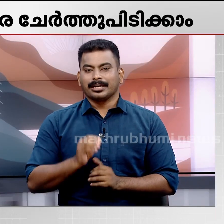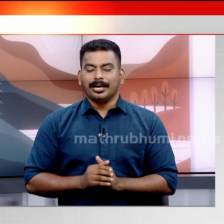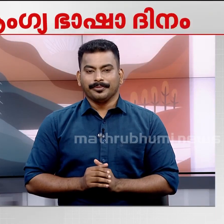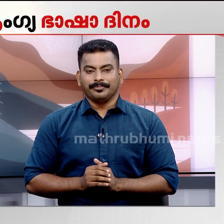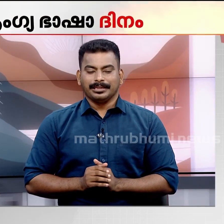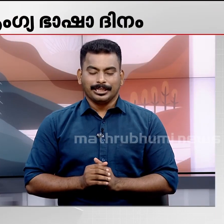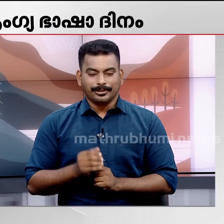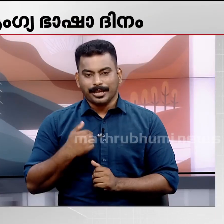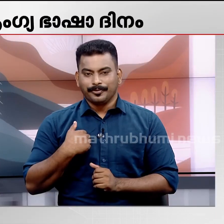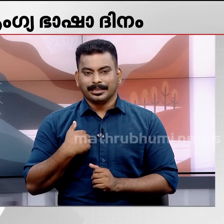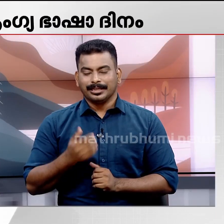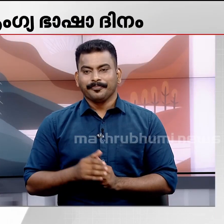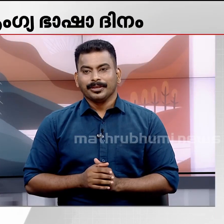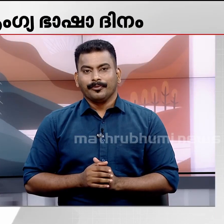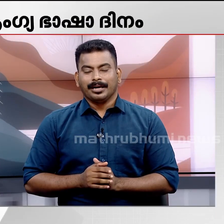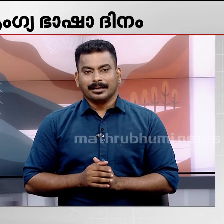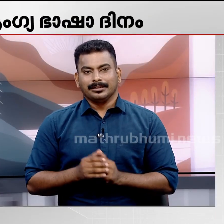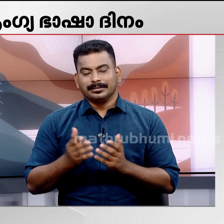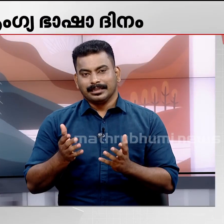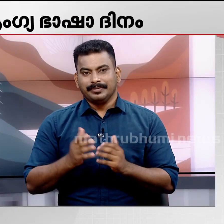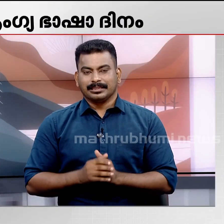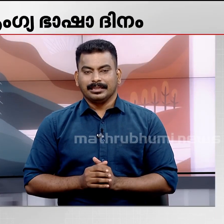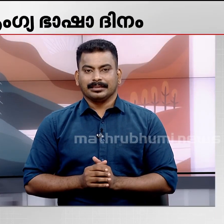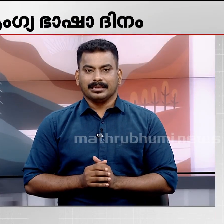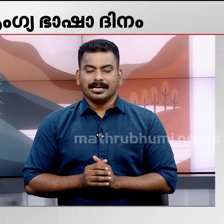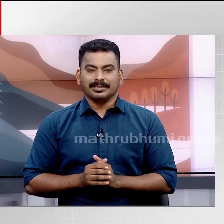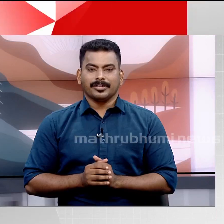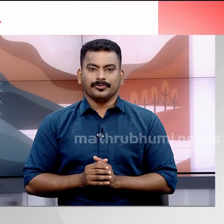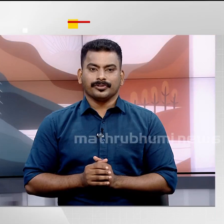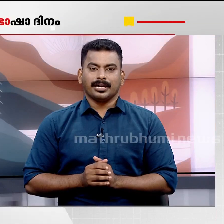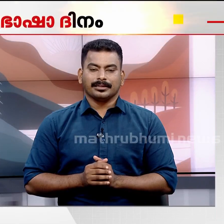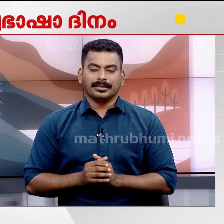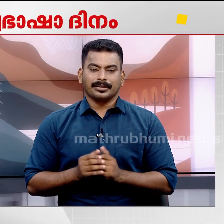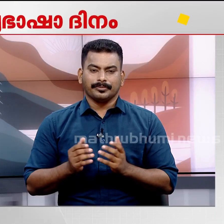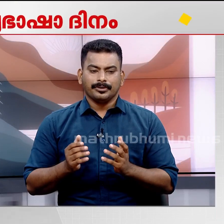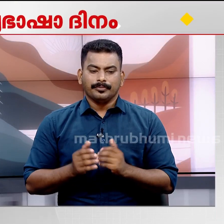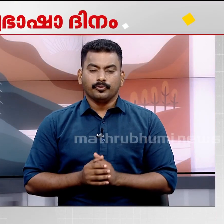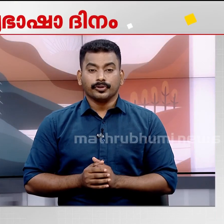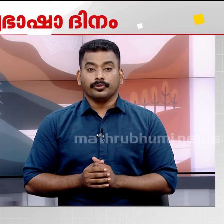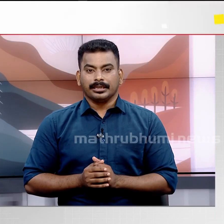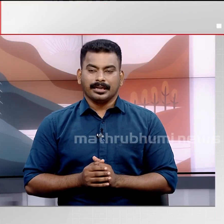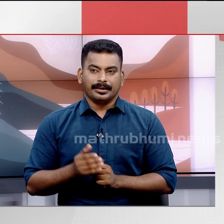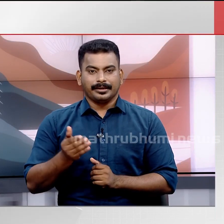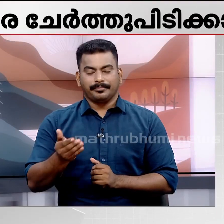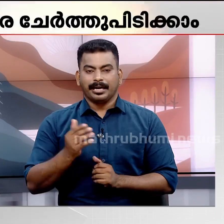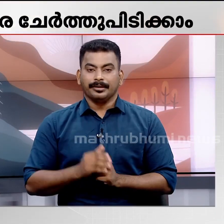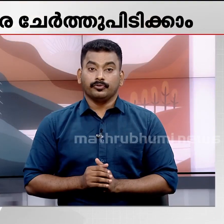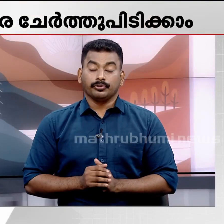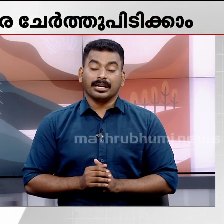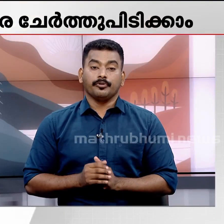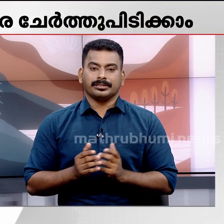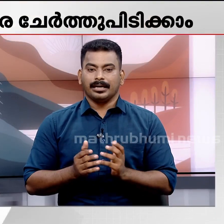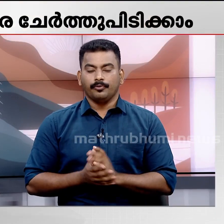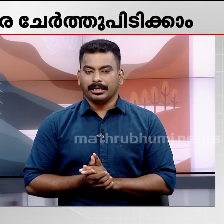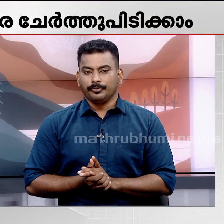പറ്റാത്തൊരു കാര്യം, ഇപ്പോൾ എനിക്ക് ഒരു അനുഭവത്തിൽ തന്നെ ഒരാൾക്ക് കേൾവിശക്തിയില്ലാത്ത അല്ലെങ്കിൽ ആംഗ്യഭാഷ ഉപയോഗിക്കുന്ന ഒരാൾക്ക്, അയാൾക്ക് 3 കുട്ടികൾ, അയാളുടെ ഭാര്യയുടെ 3